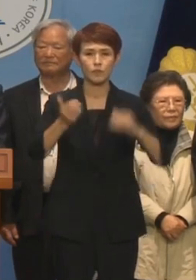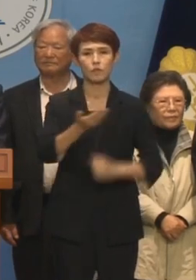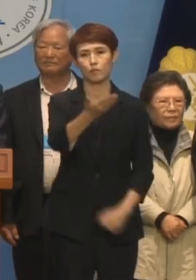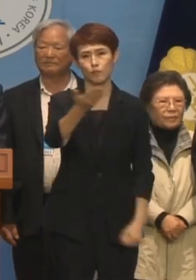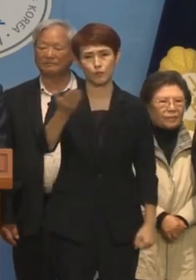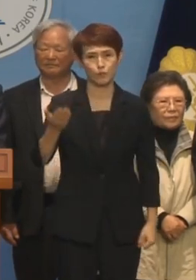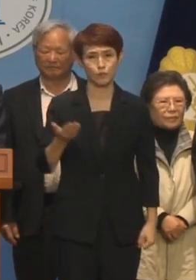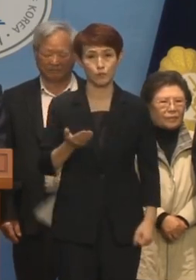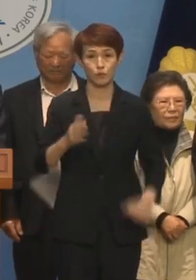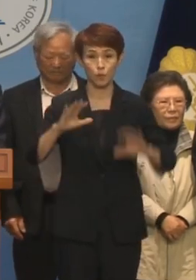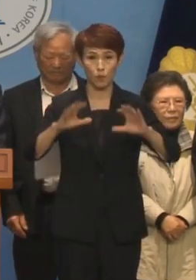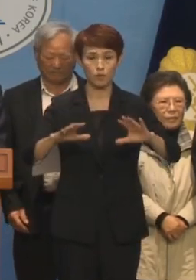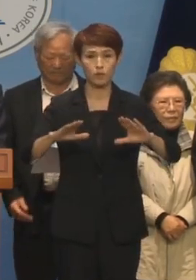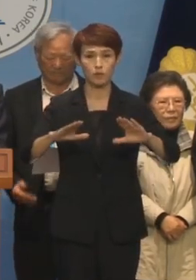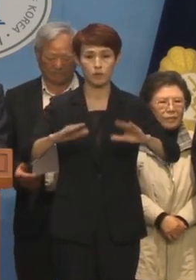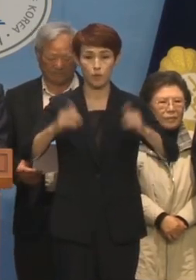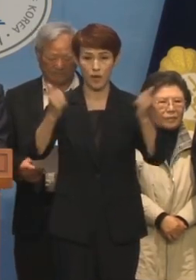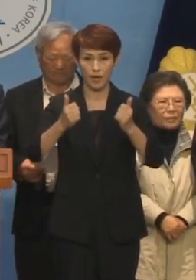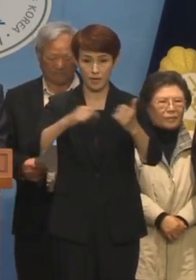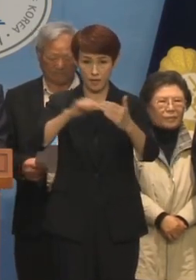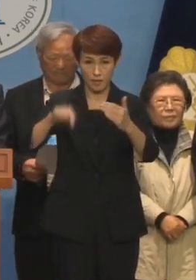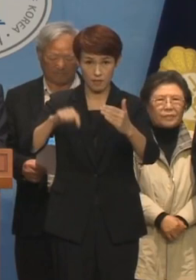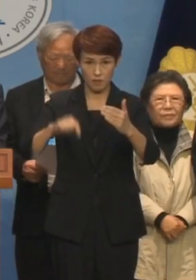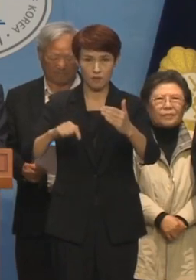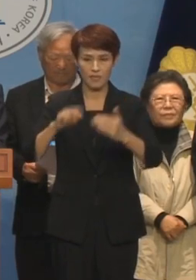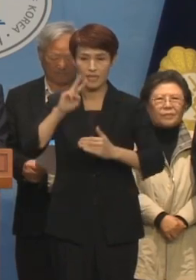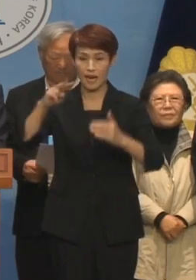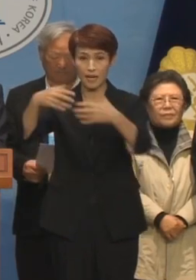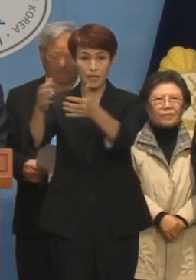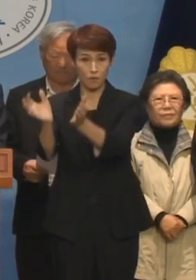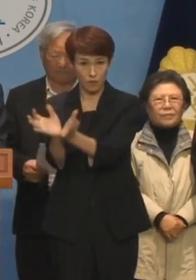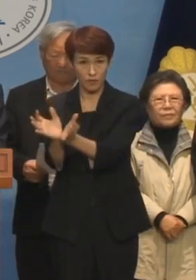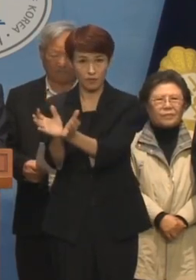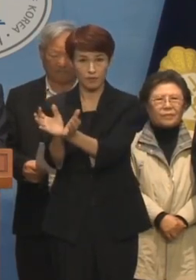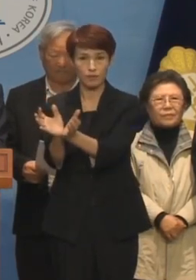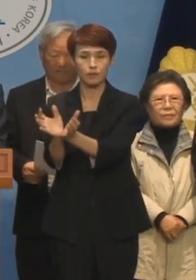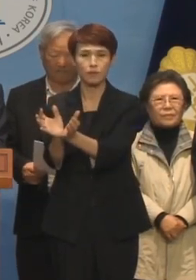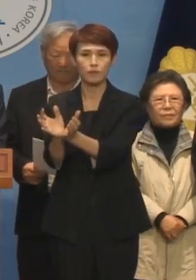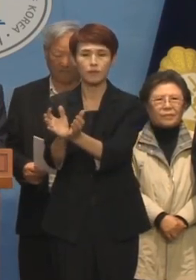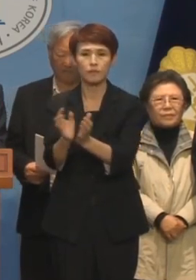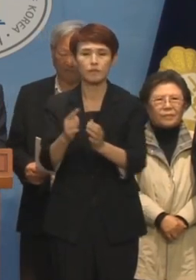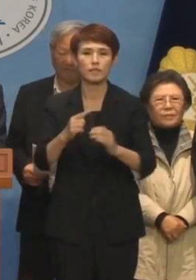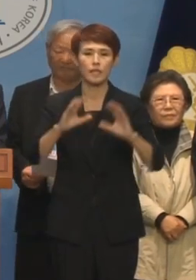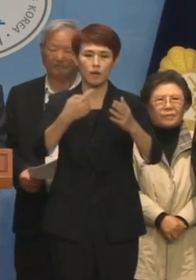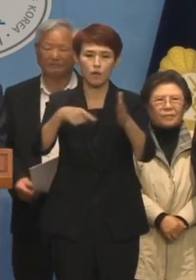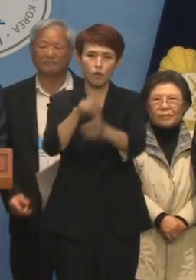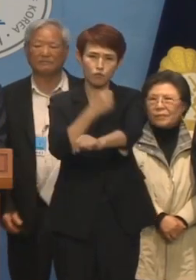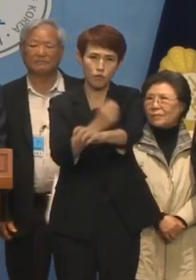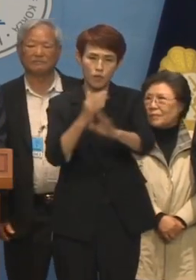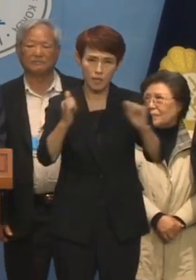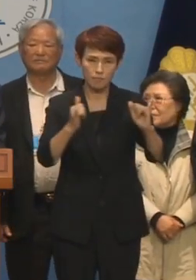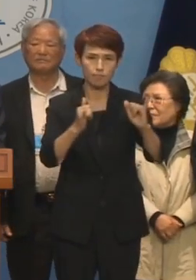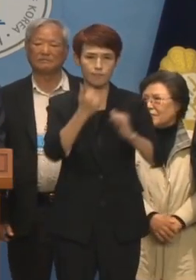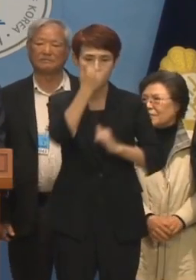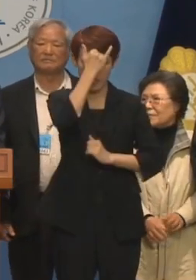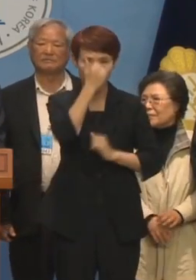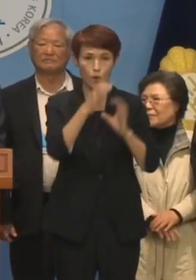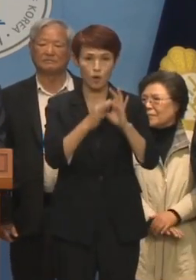여러분, 오늘 국회 정무위원회 전체회의에서 야당 의원들은 민주유공자 예우에 관한 법률안과